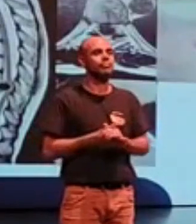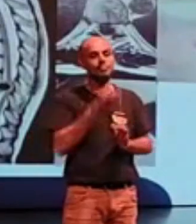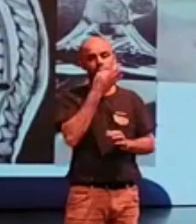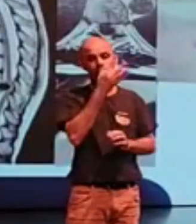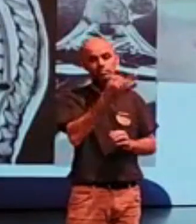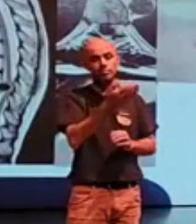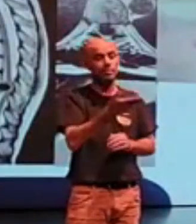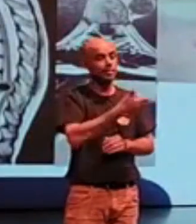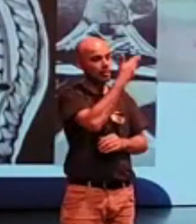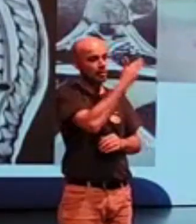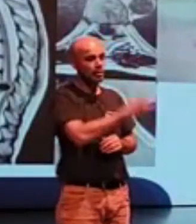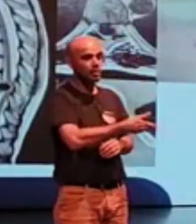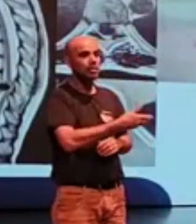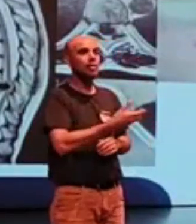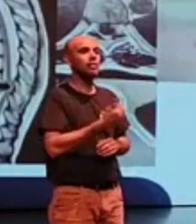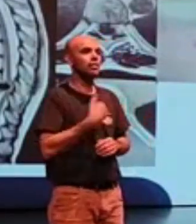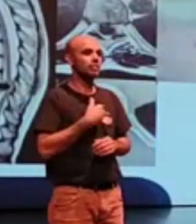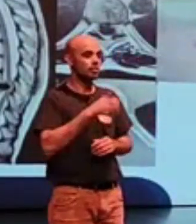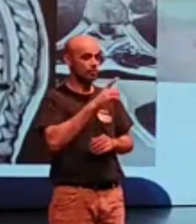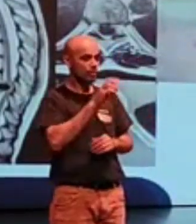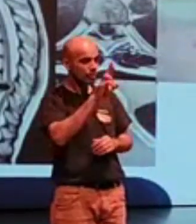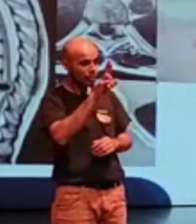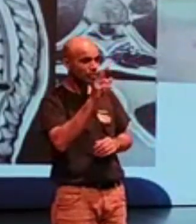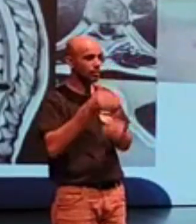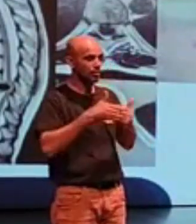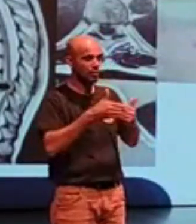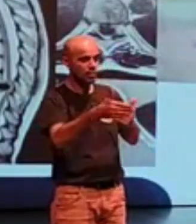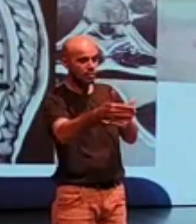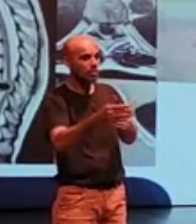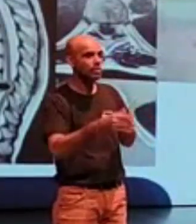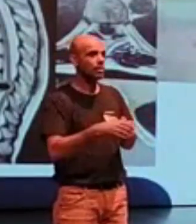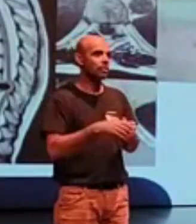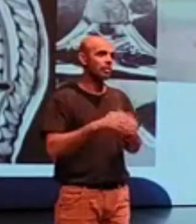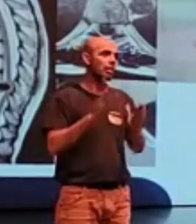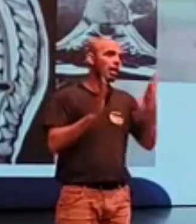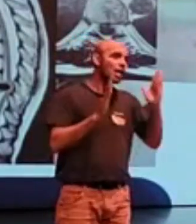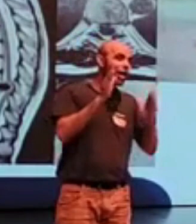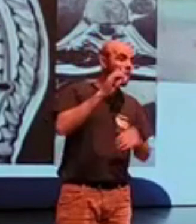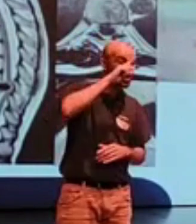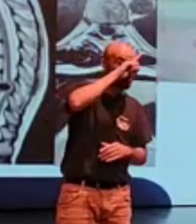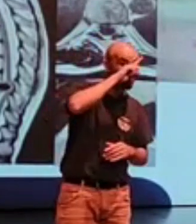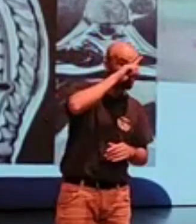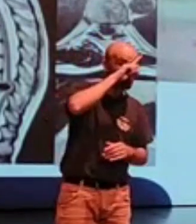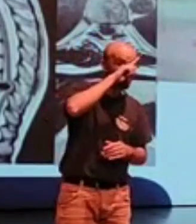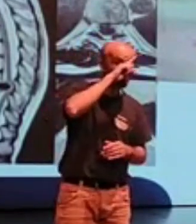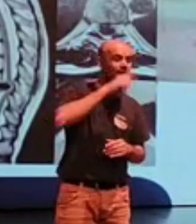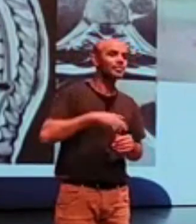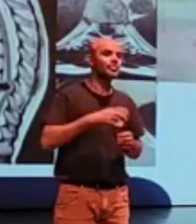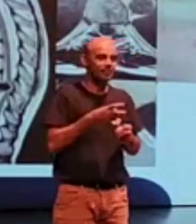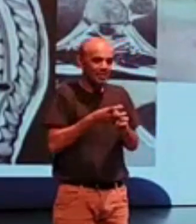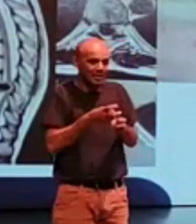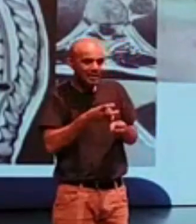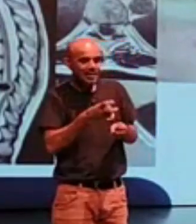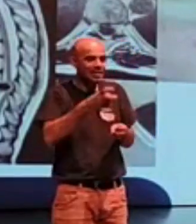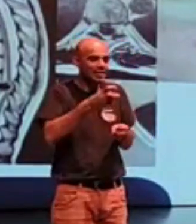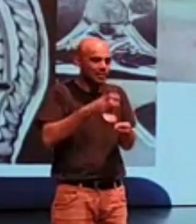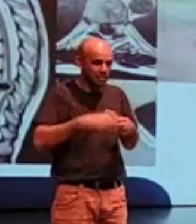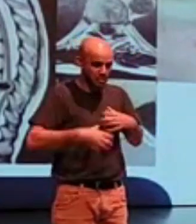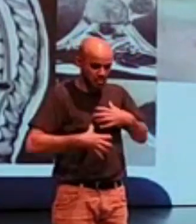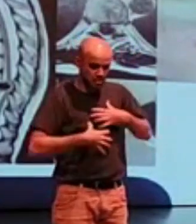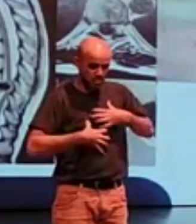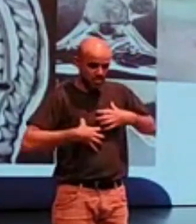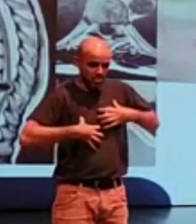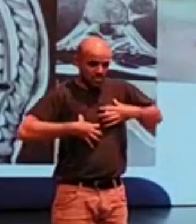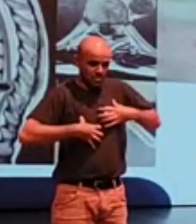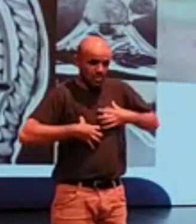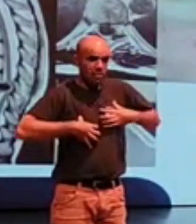E esse aqui eu queria... Nossa, eu vou torcer para o vídeo passar, tá? Esse aqui é um caso gravíssimo de uma hérnia de disco torácica, que eu fui convidado